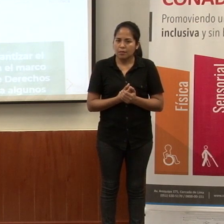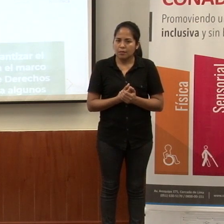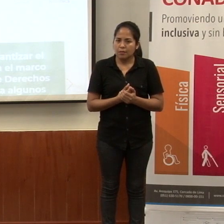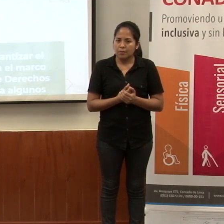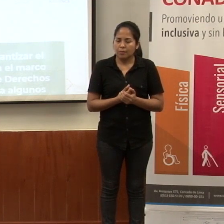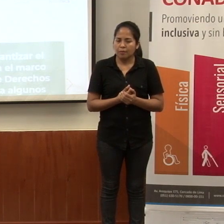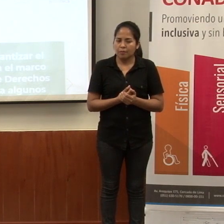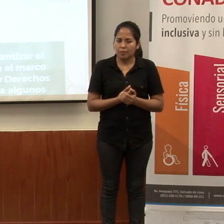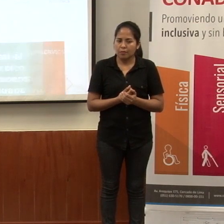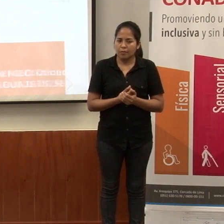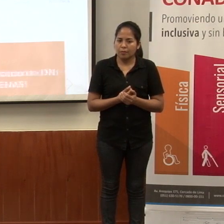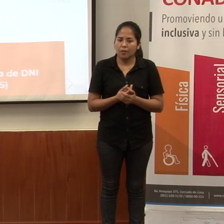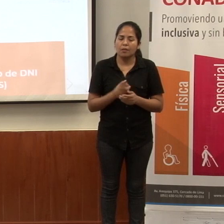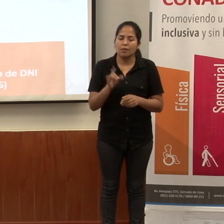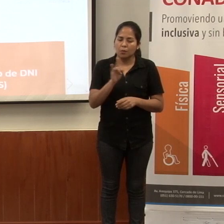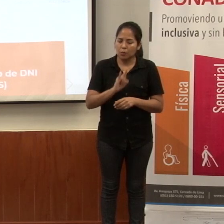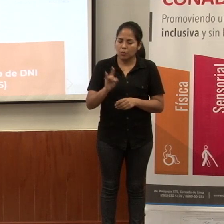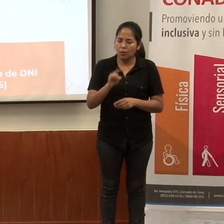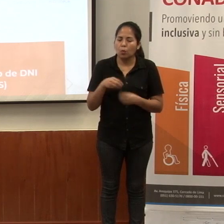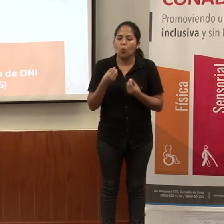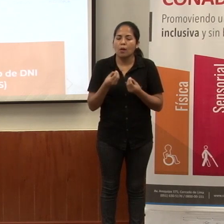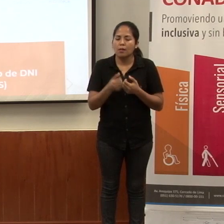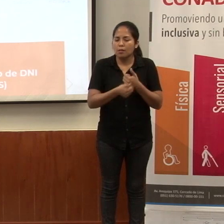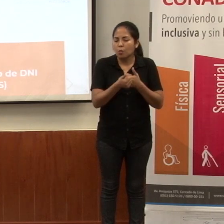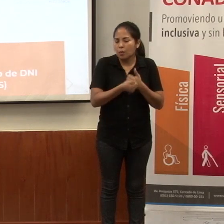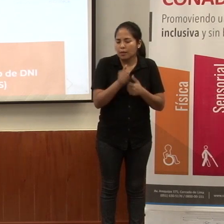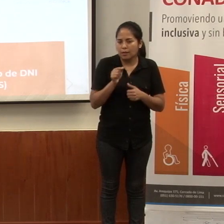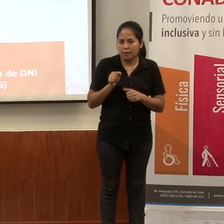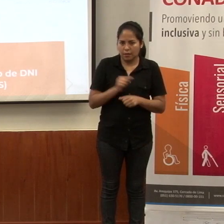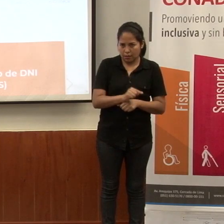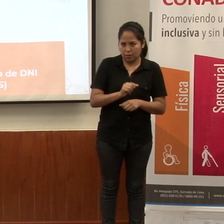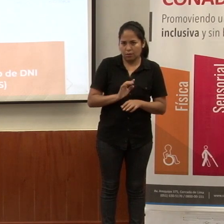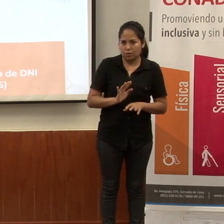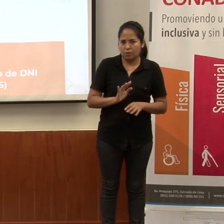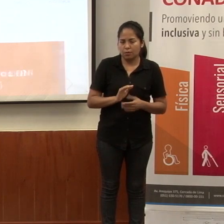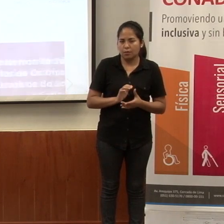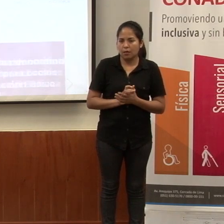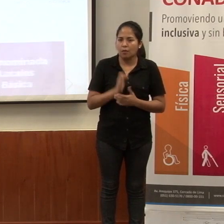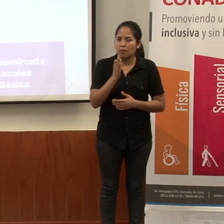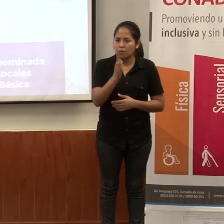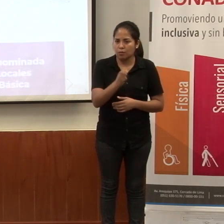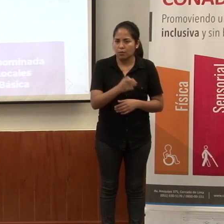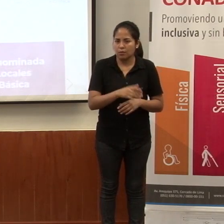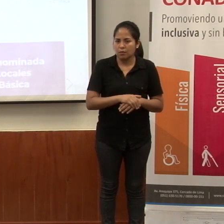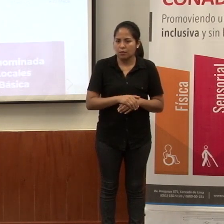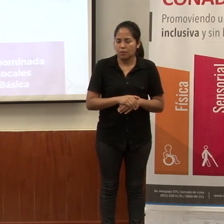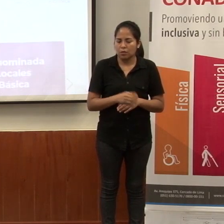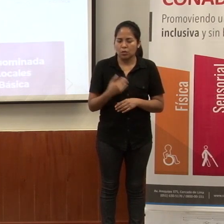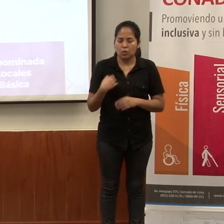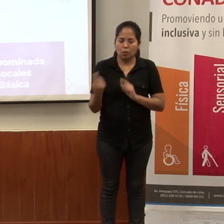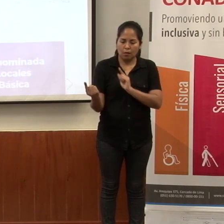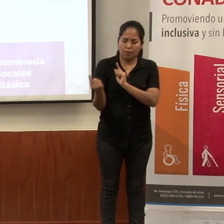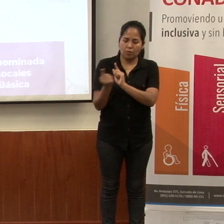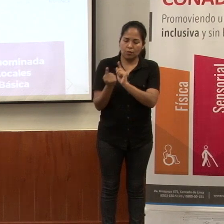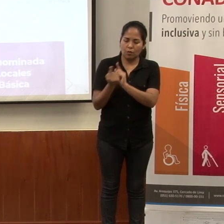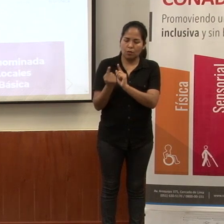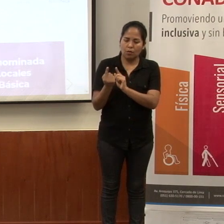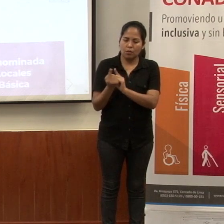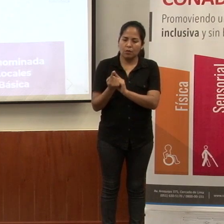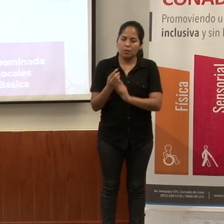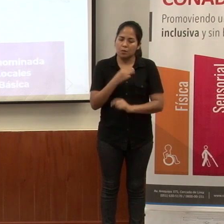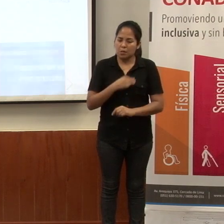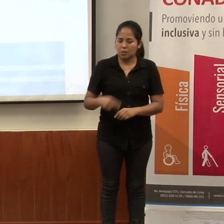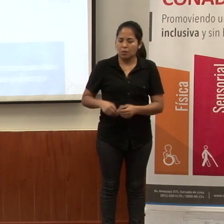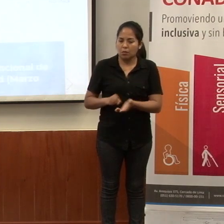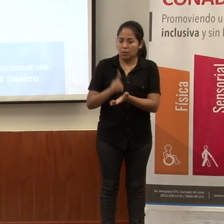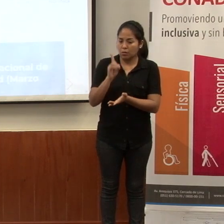estamos manejando justamente para ver los riesgos. Estamos tomando como riesgos. Yo le dije al sector de educación, estás en capacidad de